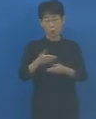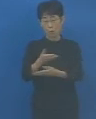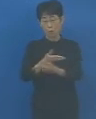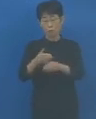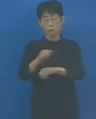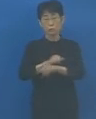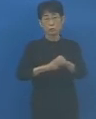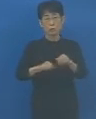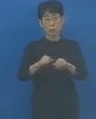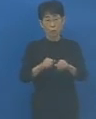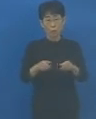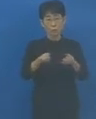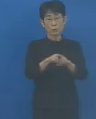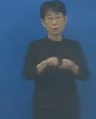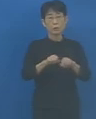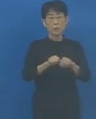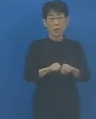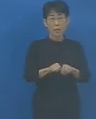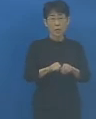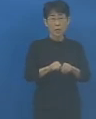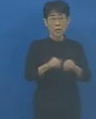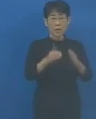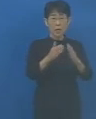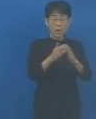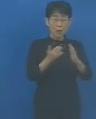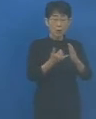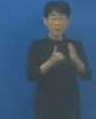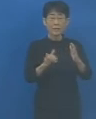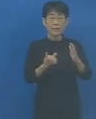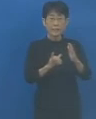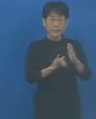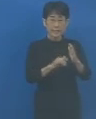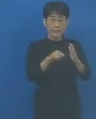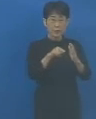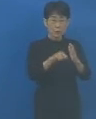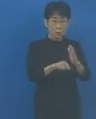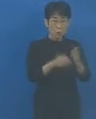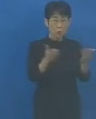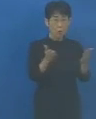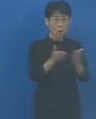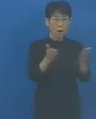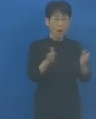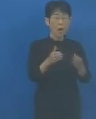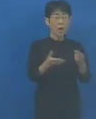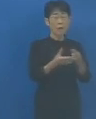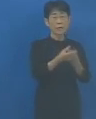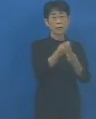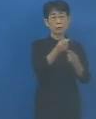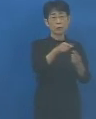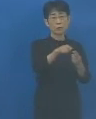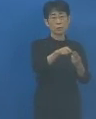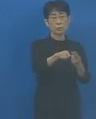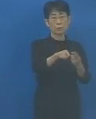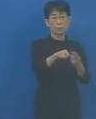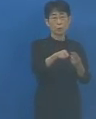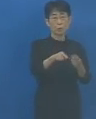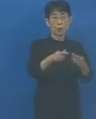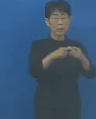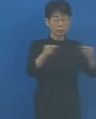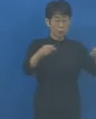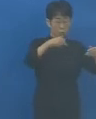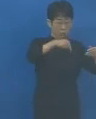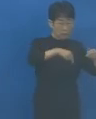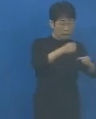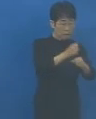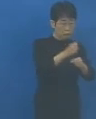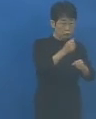ことの後でファミリーワーケーションというスタイルをですね、日本の中で作っていこうという、そういう試みで、ござい